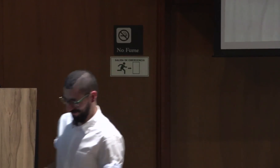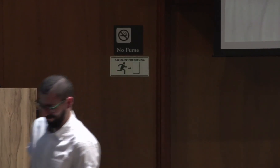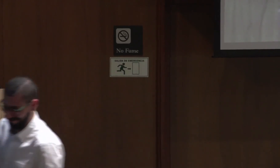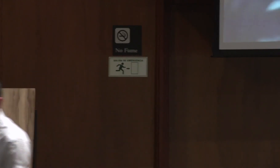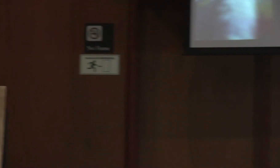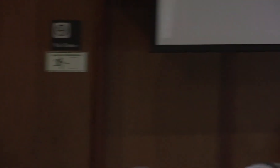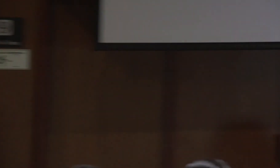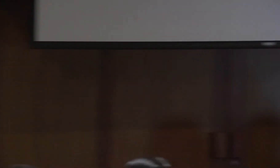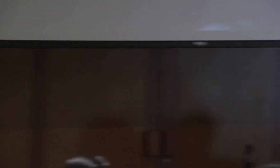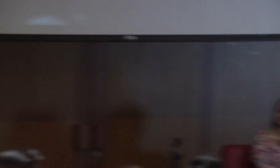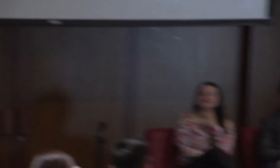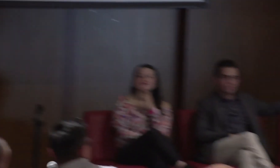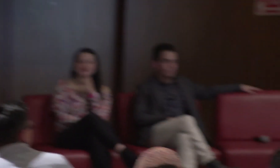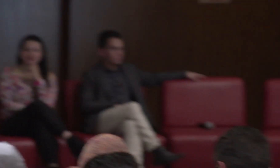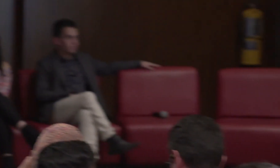gracias.